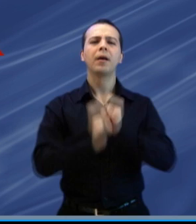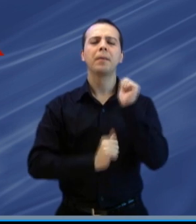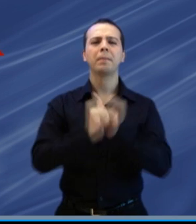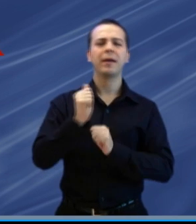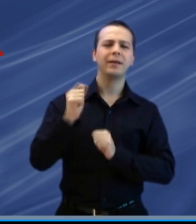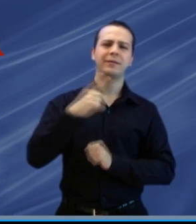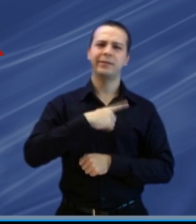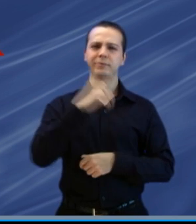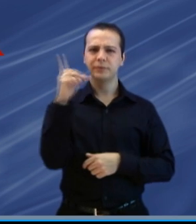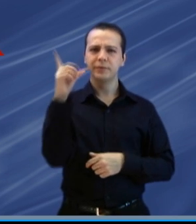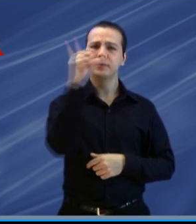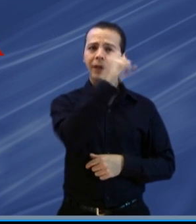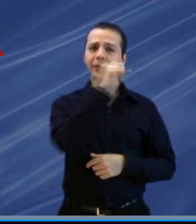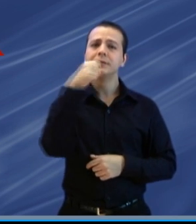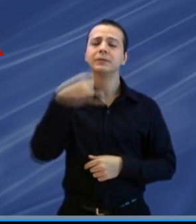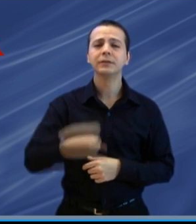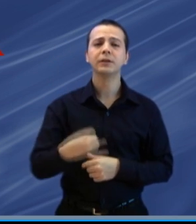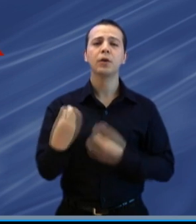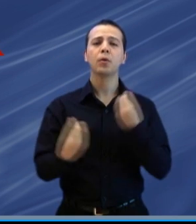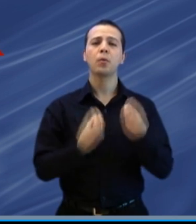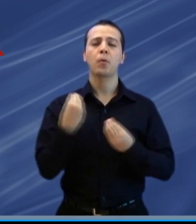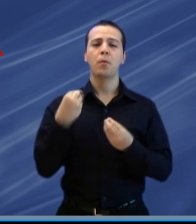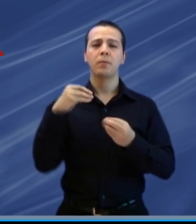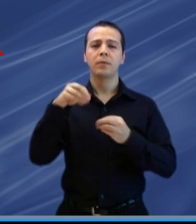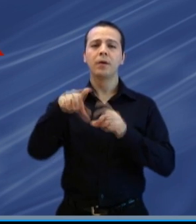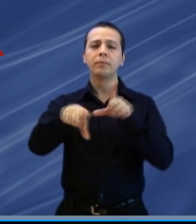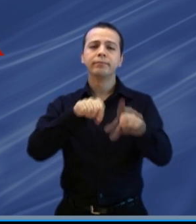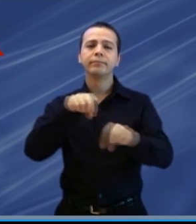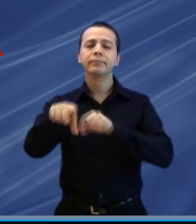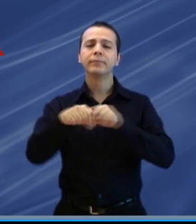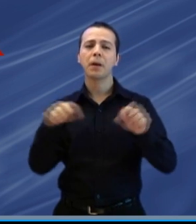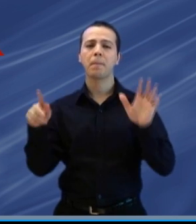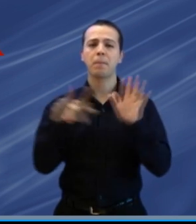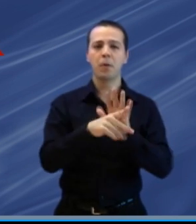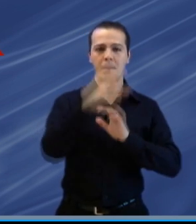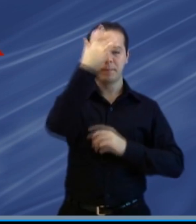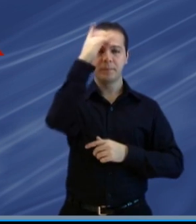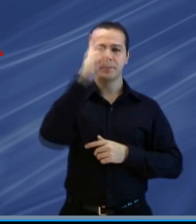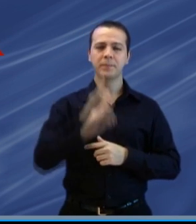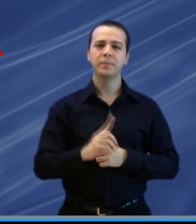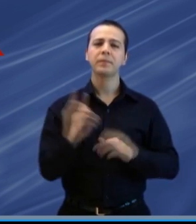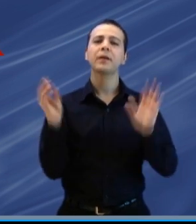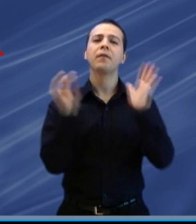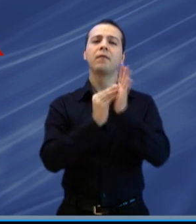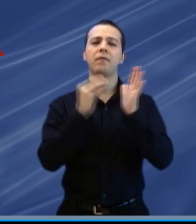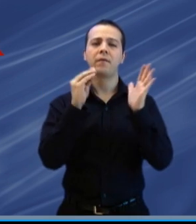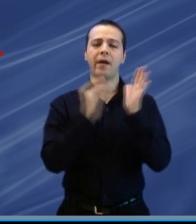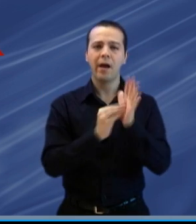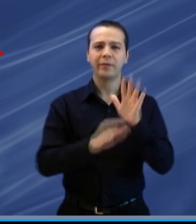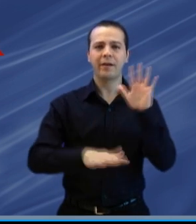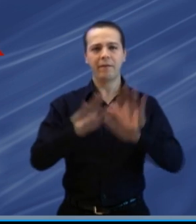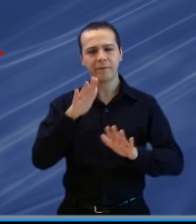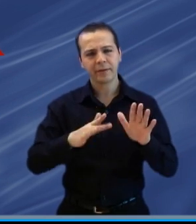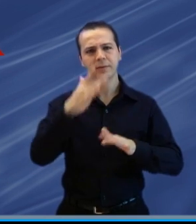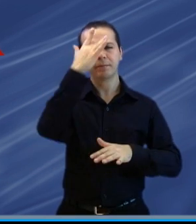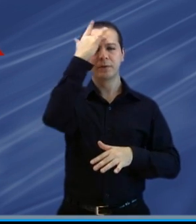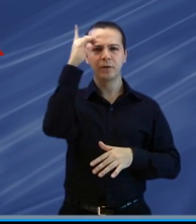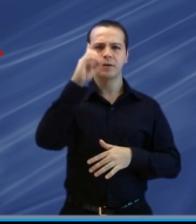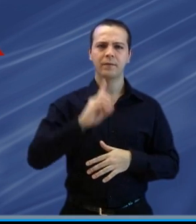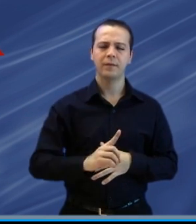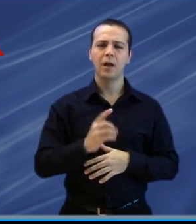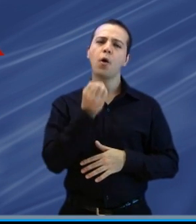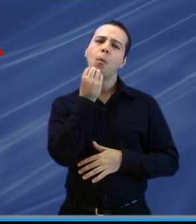encontram dificuldades no recrutamento de pessoas com deficiência, por falta de pessoas com deficiência